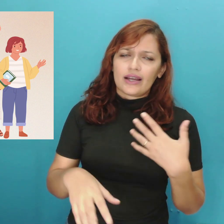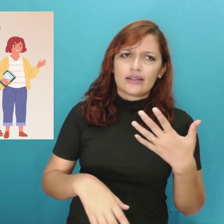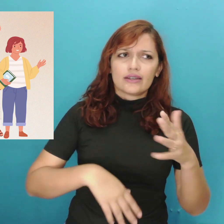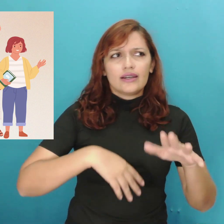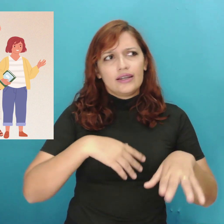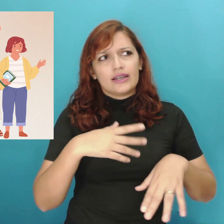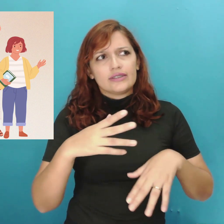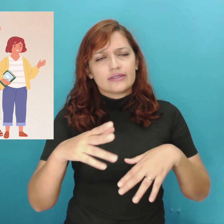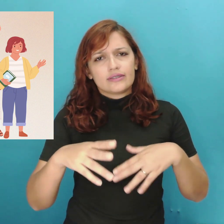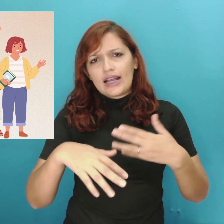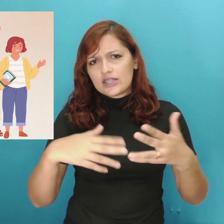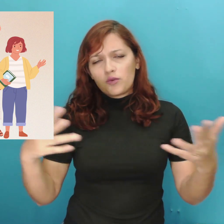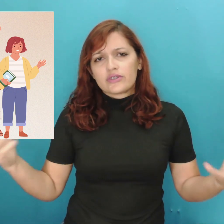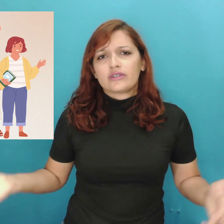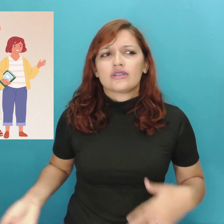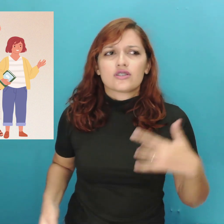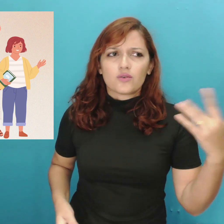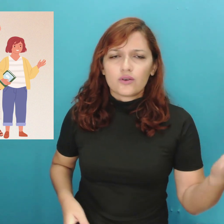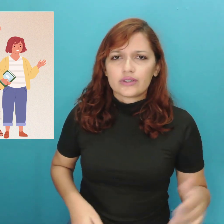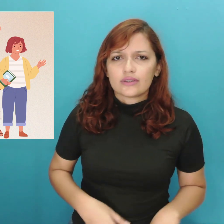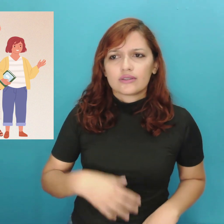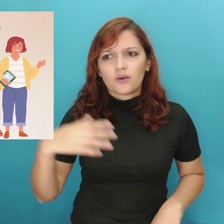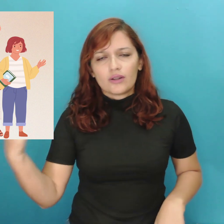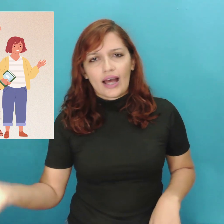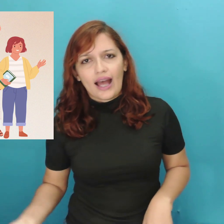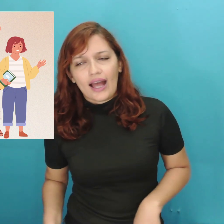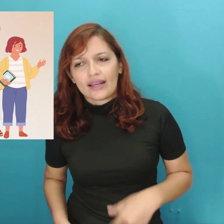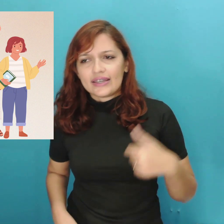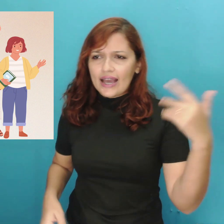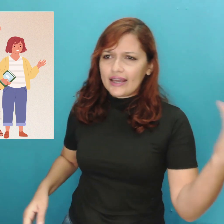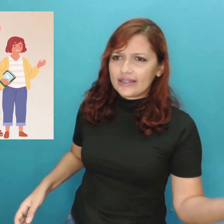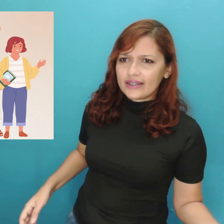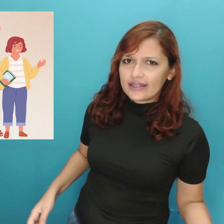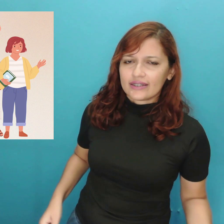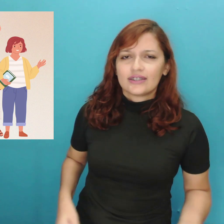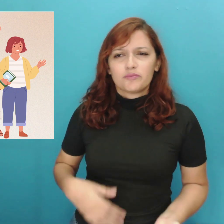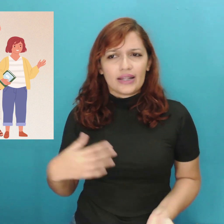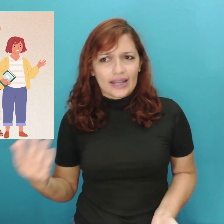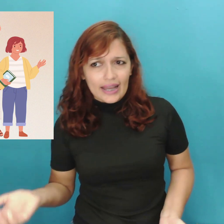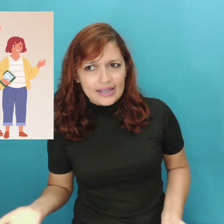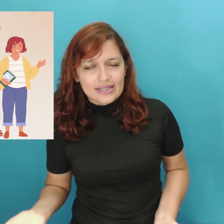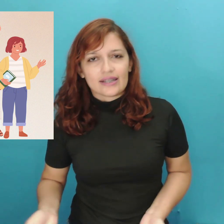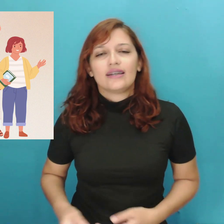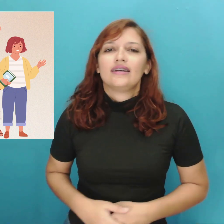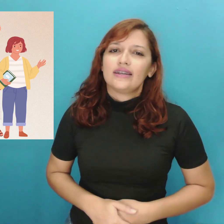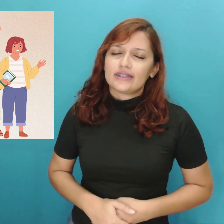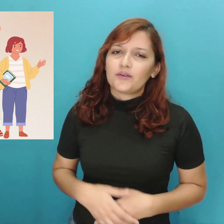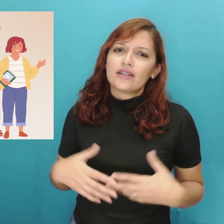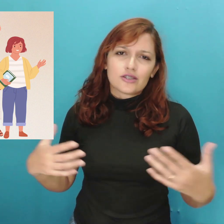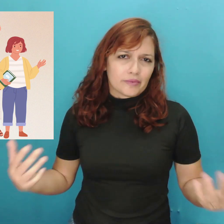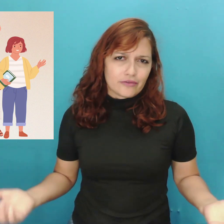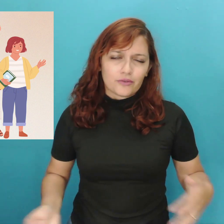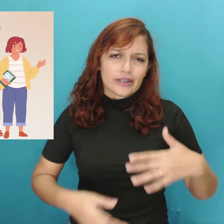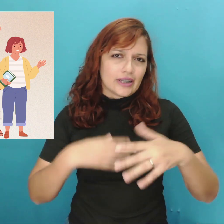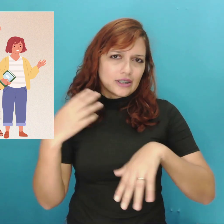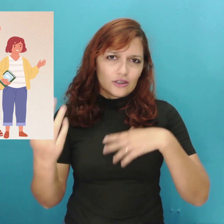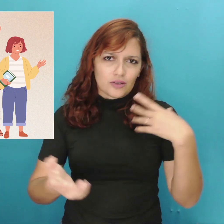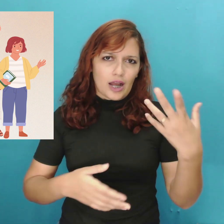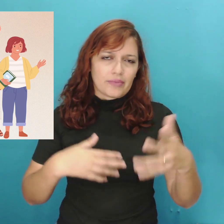vai, assim como a gente diz oi, olá, e aí, beleza? Então eles também vão criando, a